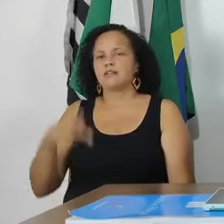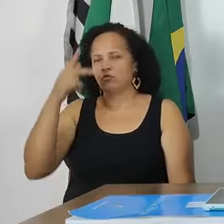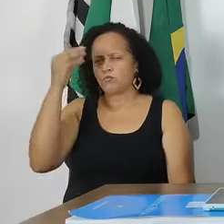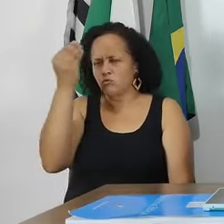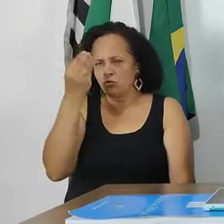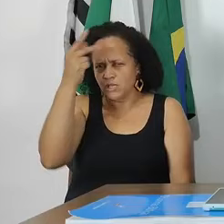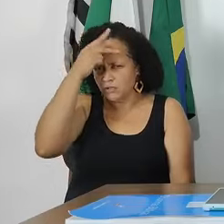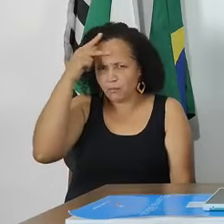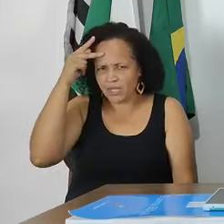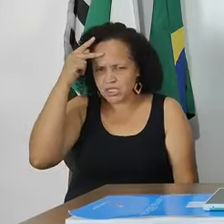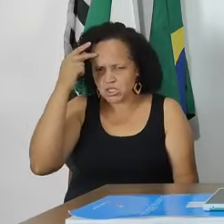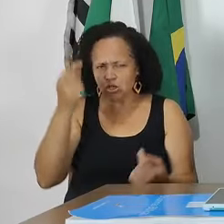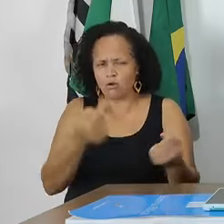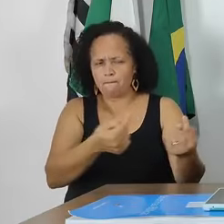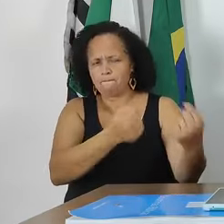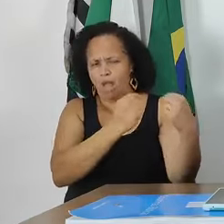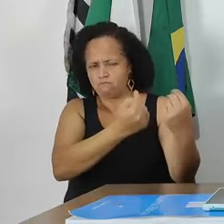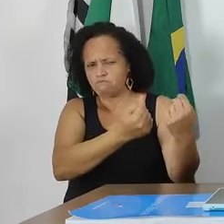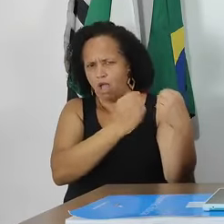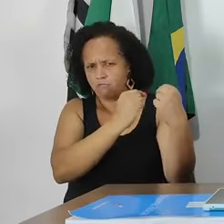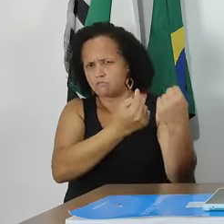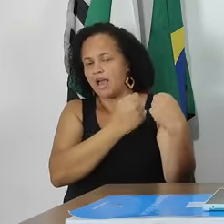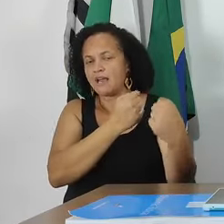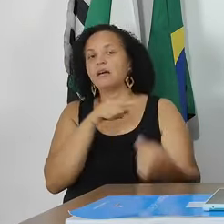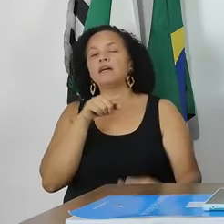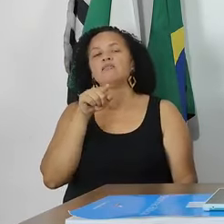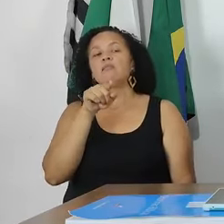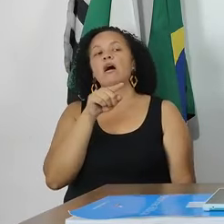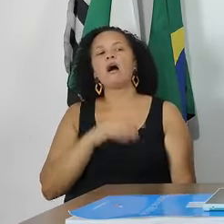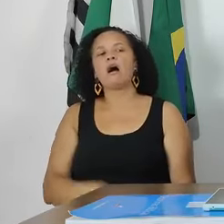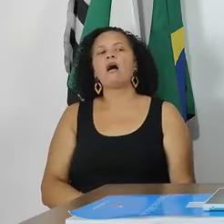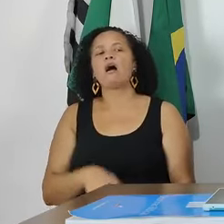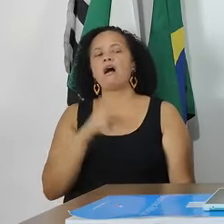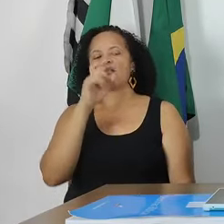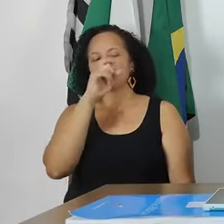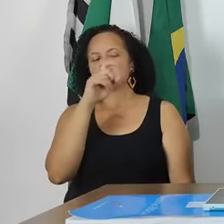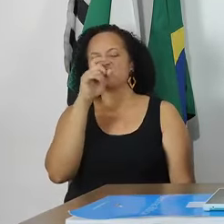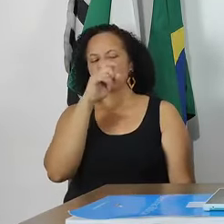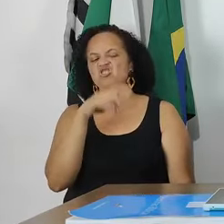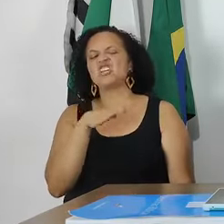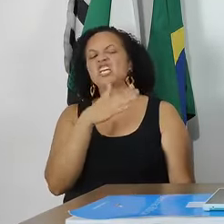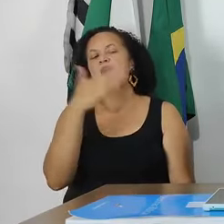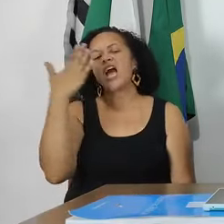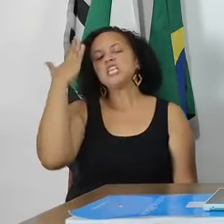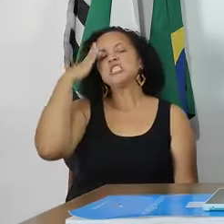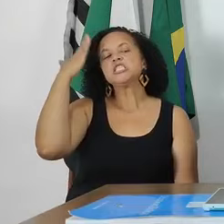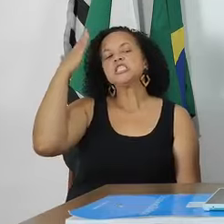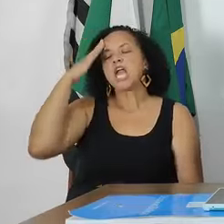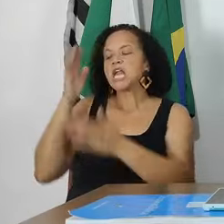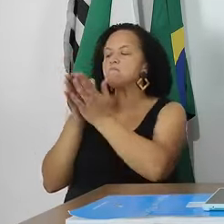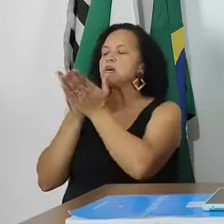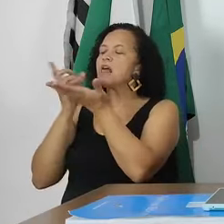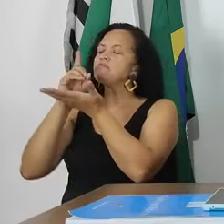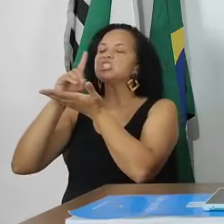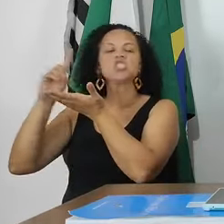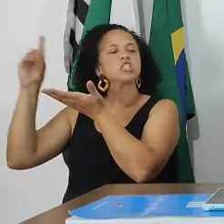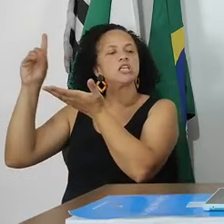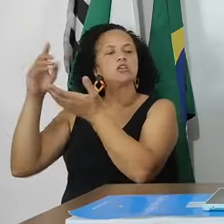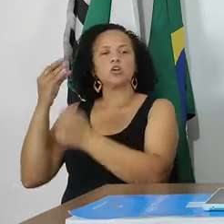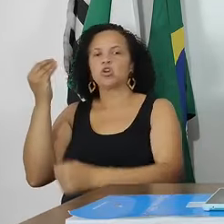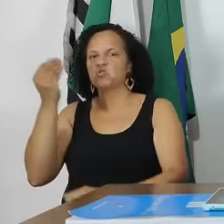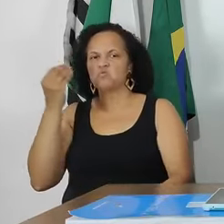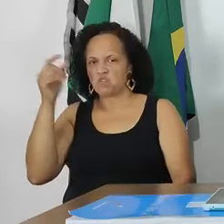doutrina, ou até mesmo deixar de errar, né? Quando a gente conhece a verdade, a gente fala, aquele caminho ali não é para